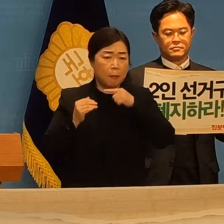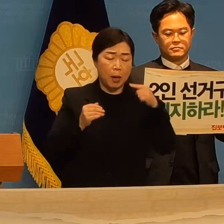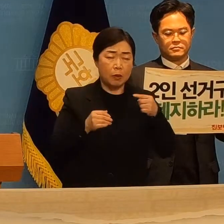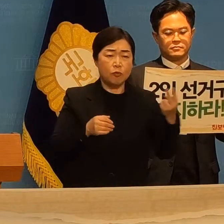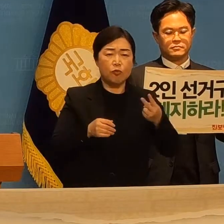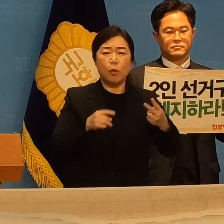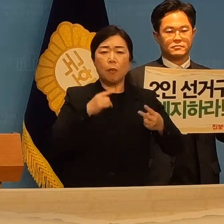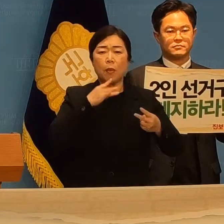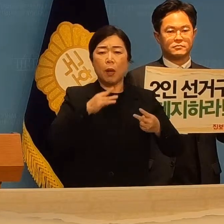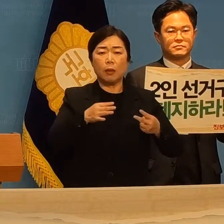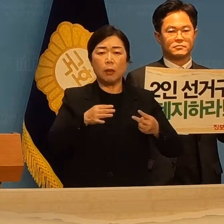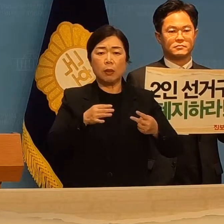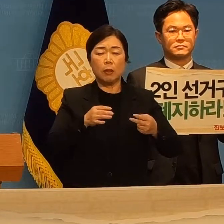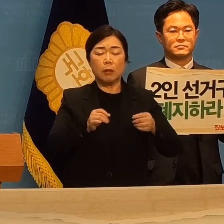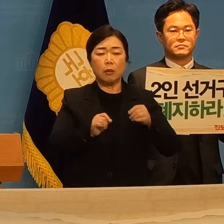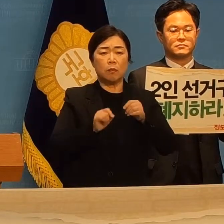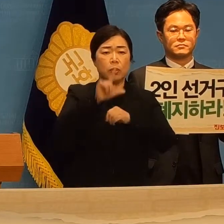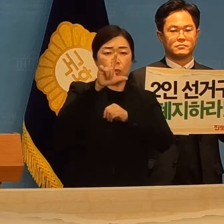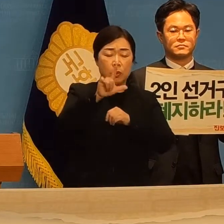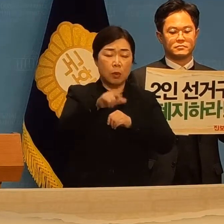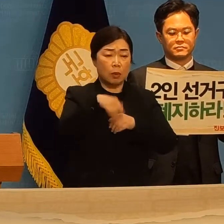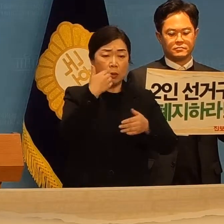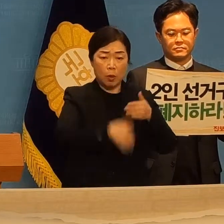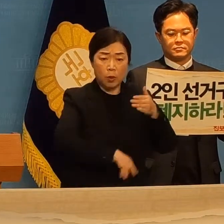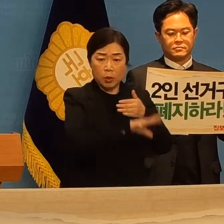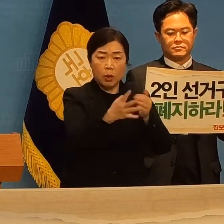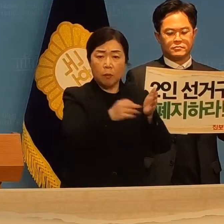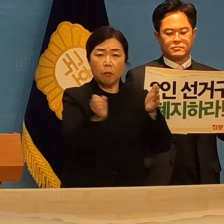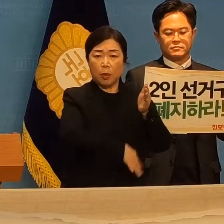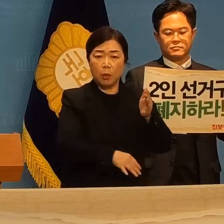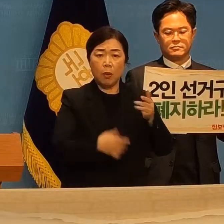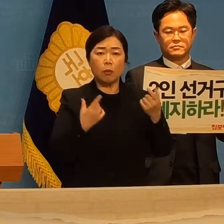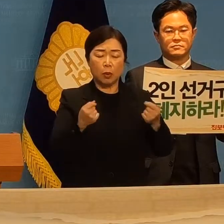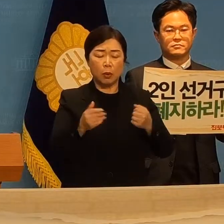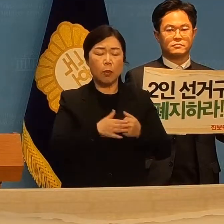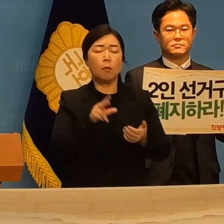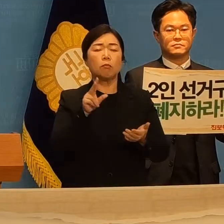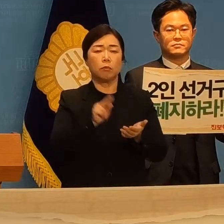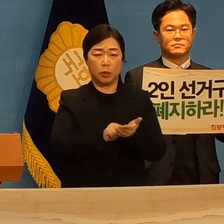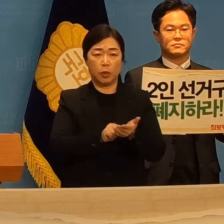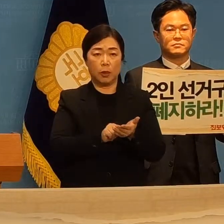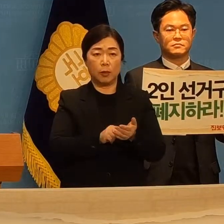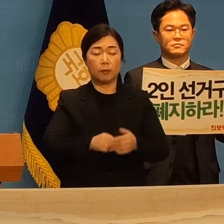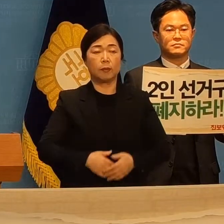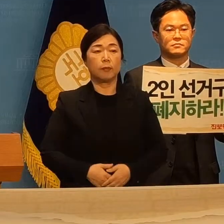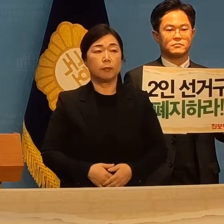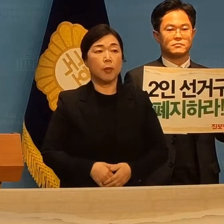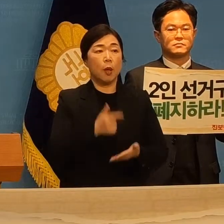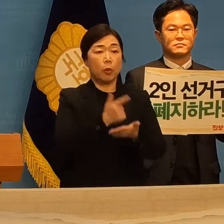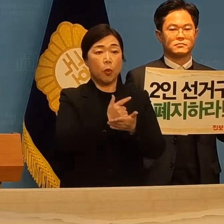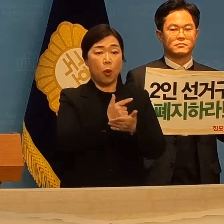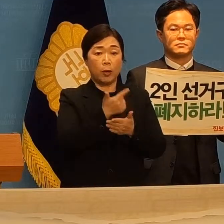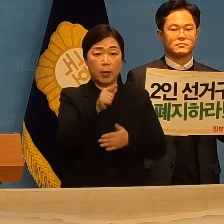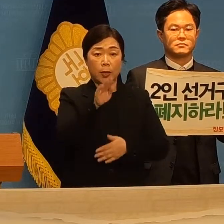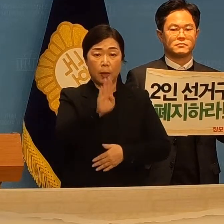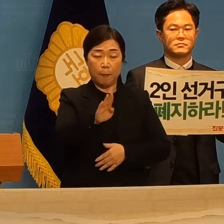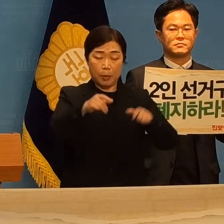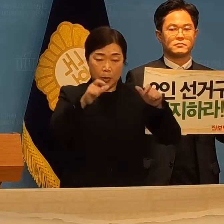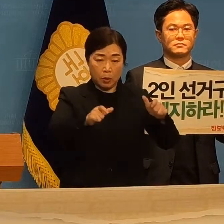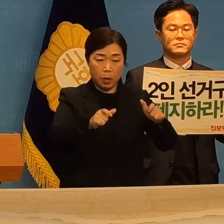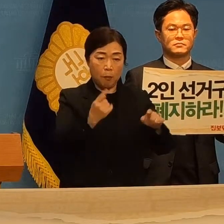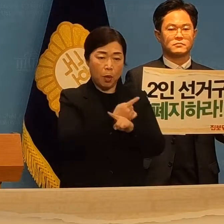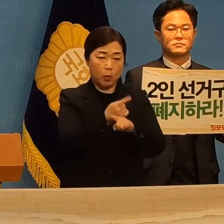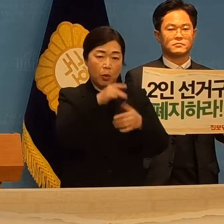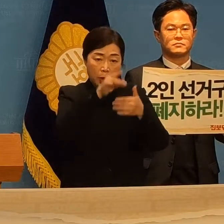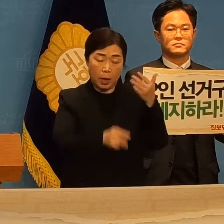것이라는 점을 전제로 구체 의견 말씀드리도록 하겠습니다. 노원 갑지역 4가지 변경안, 노원